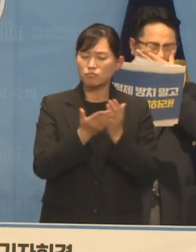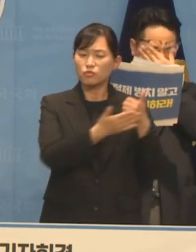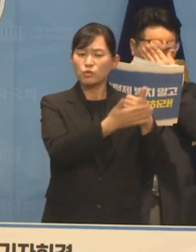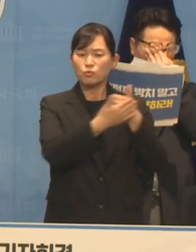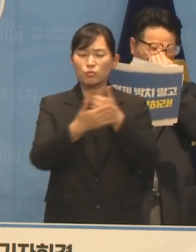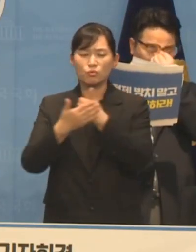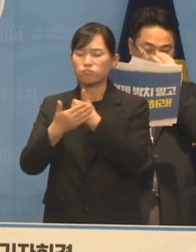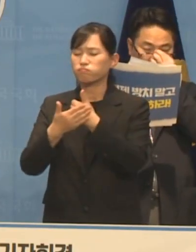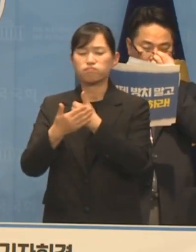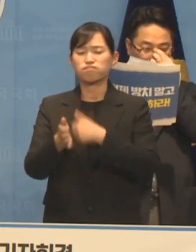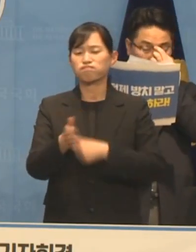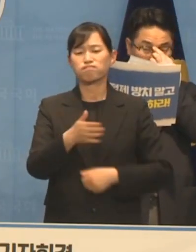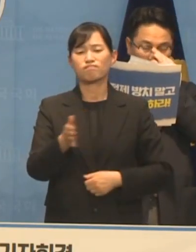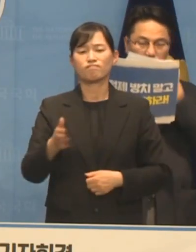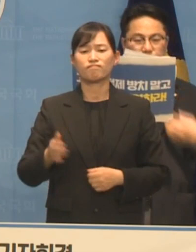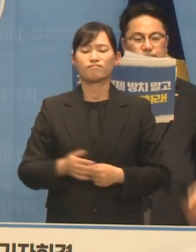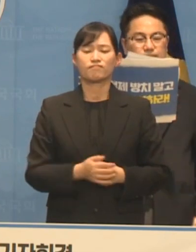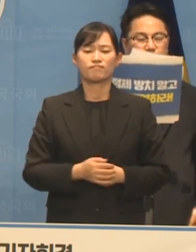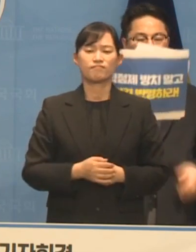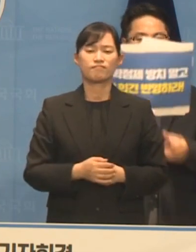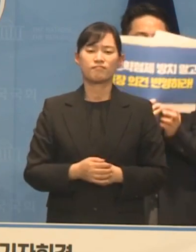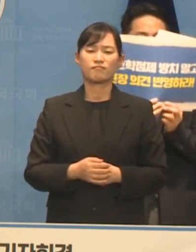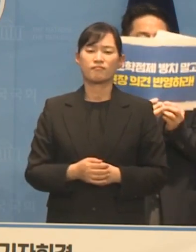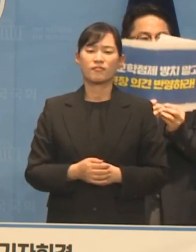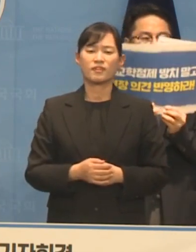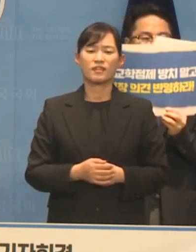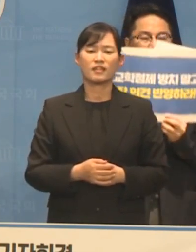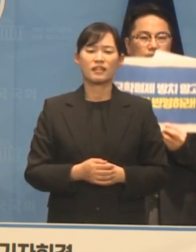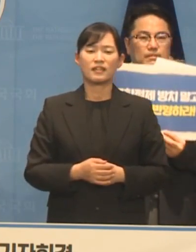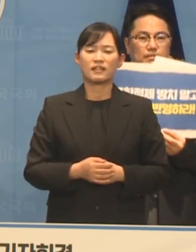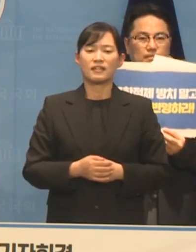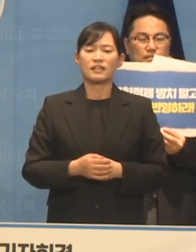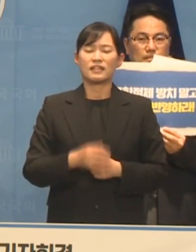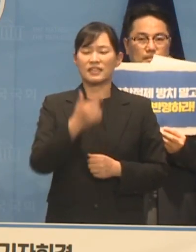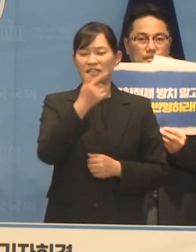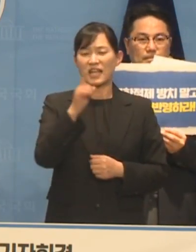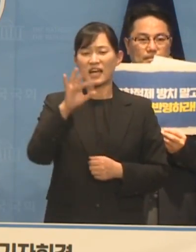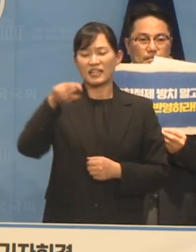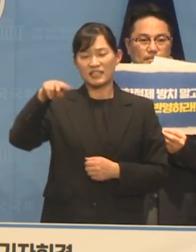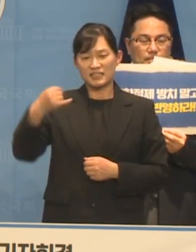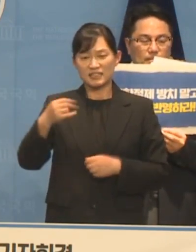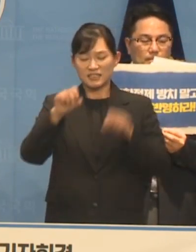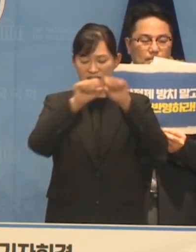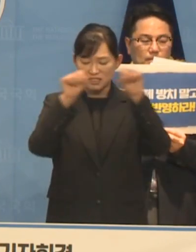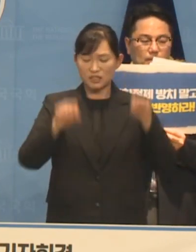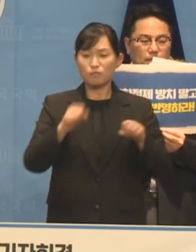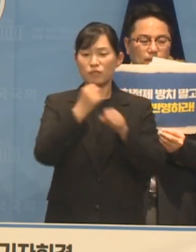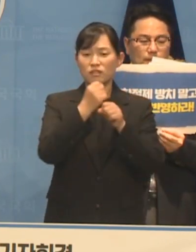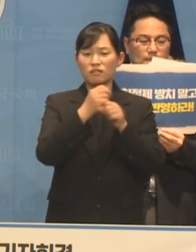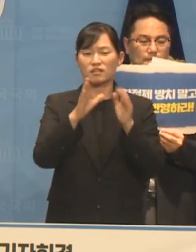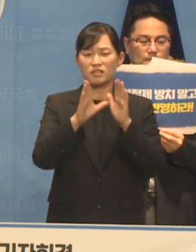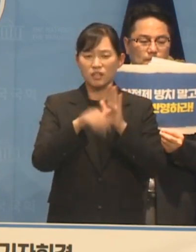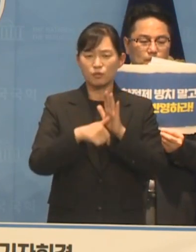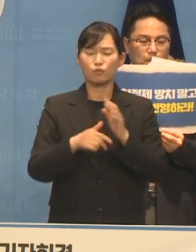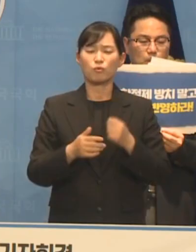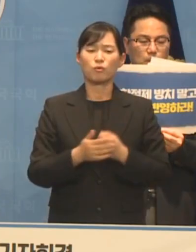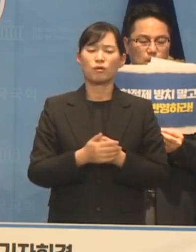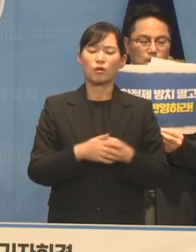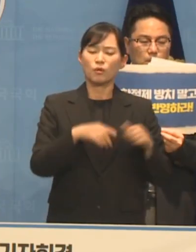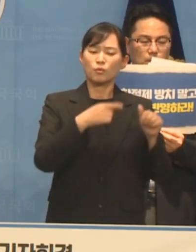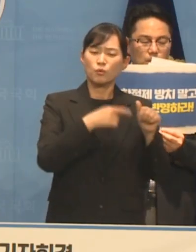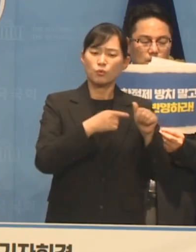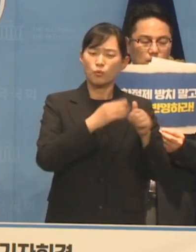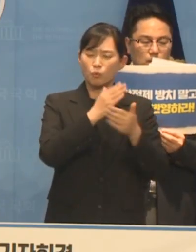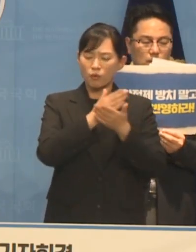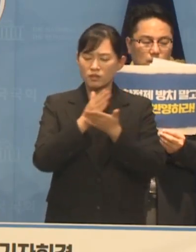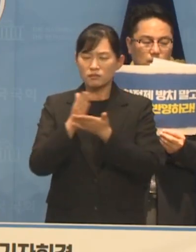지원도 제대로 이루어지지 않았습니다. 차세대 나이스 시스템 구축 과정에서도 유연한 교육과정과